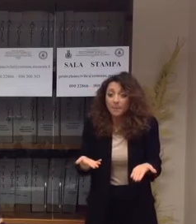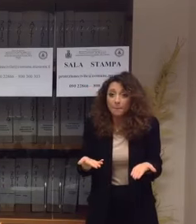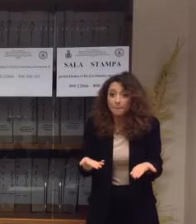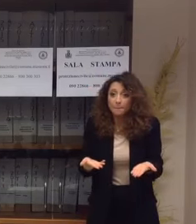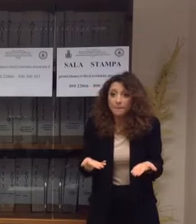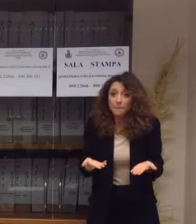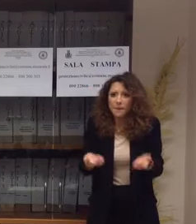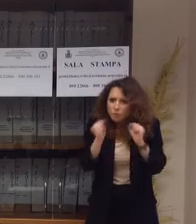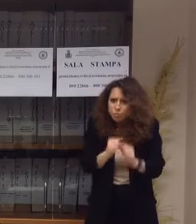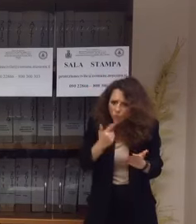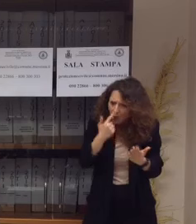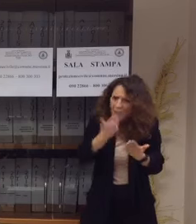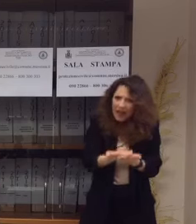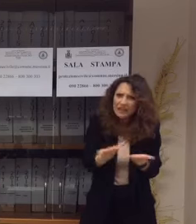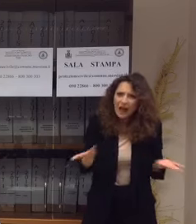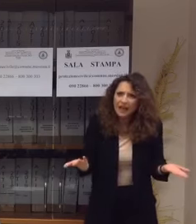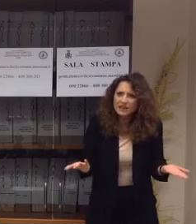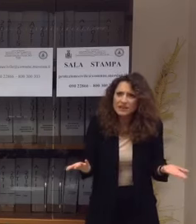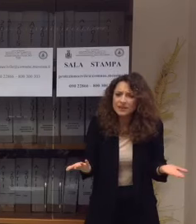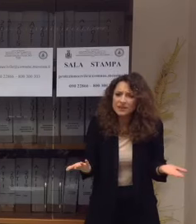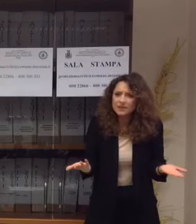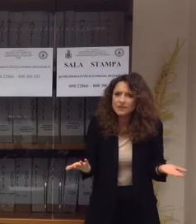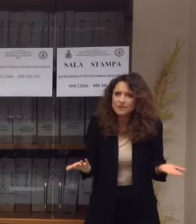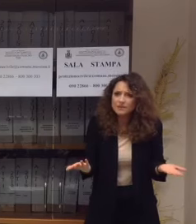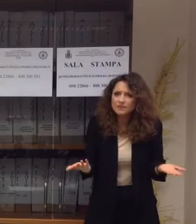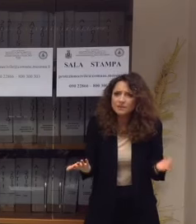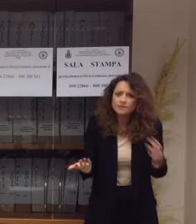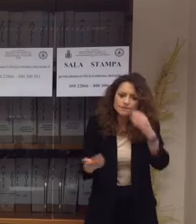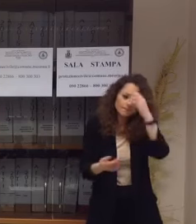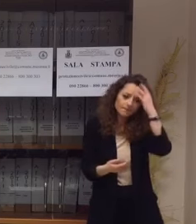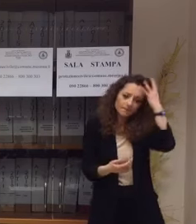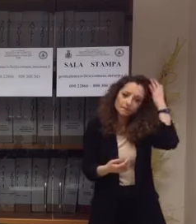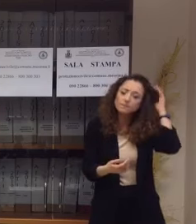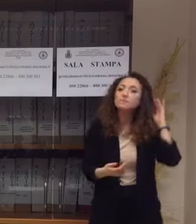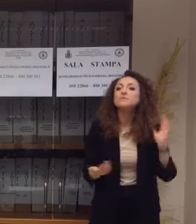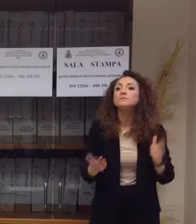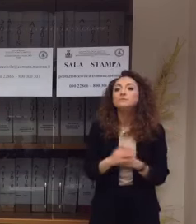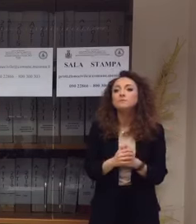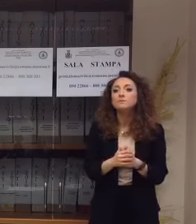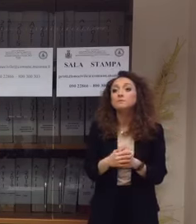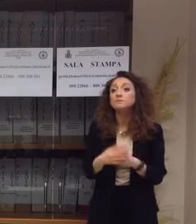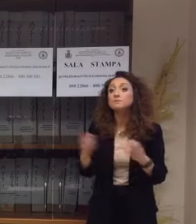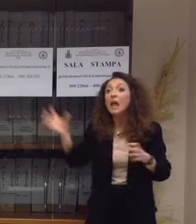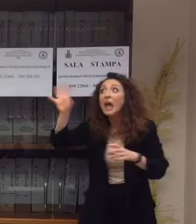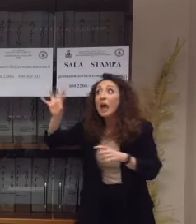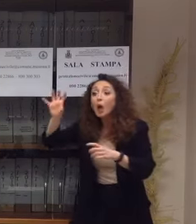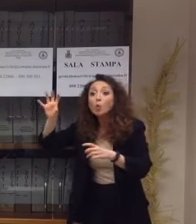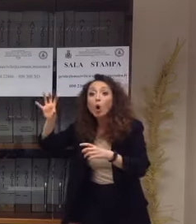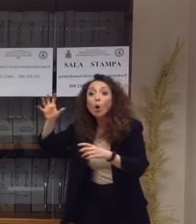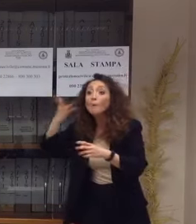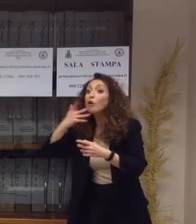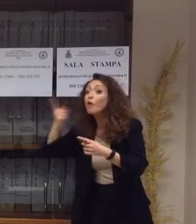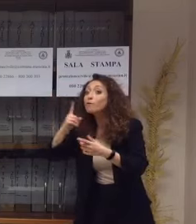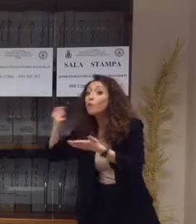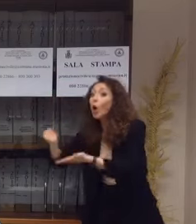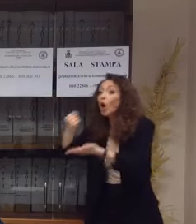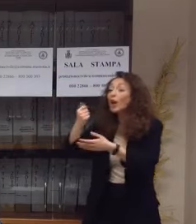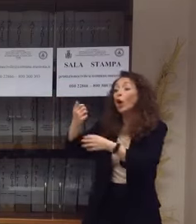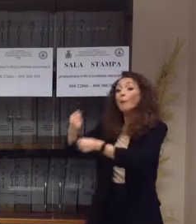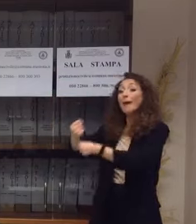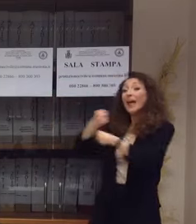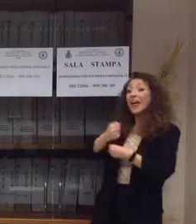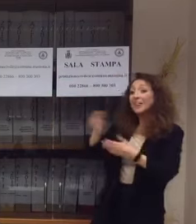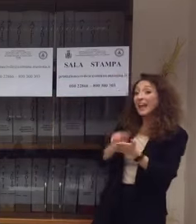sono attuabili. Altro che pietire. E se l'Europa non vuole darci questa deroga, signori miei,